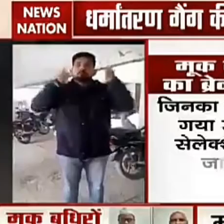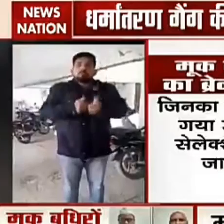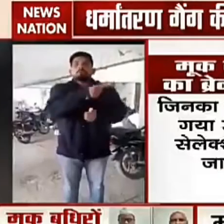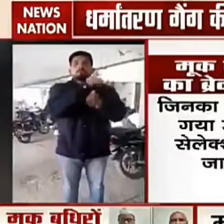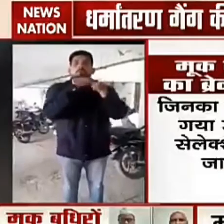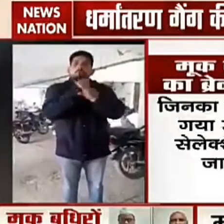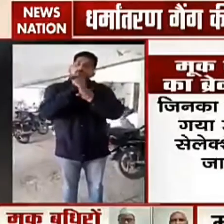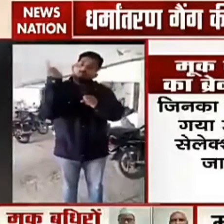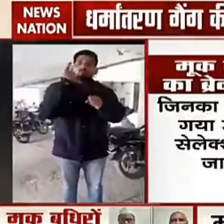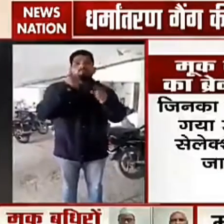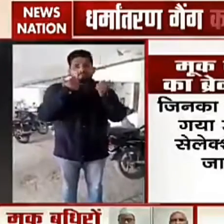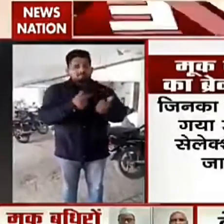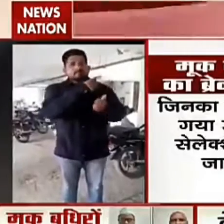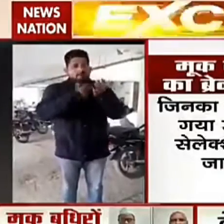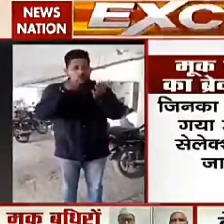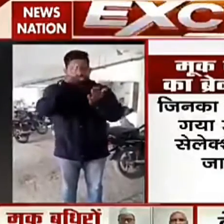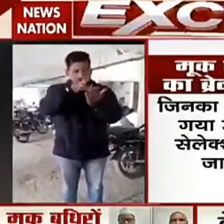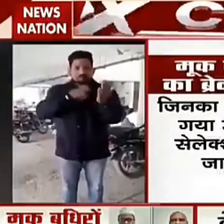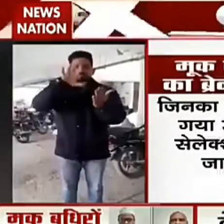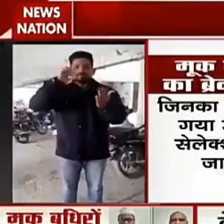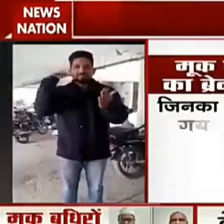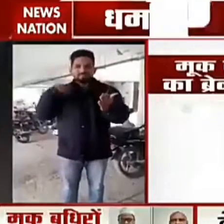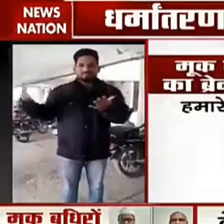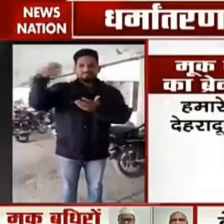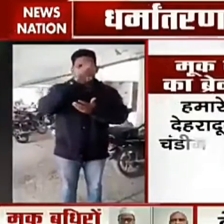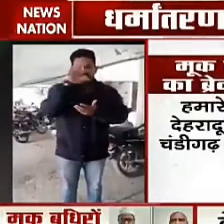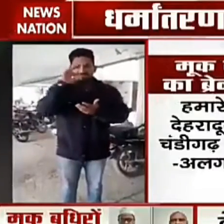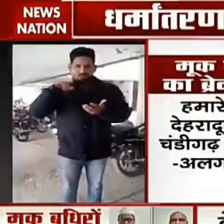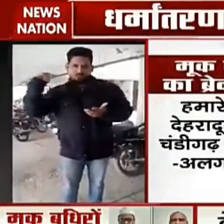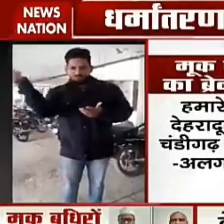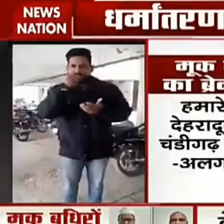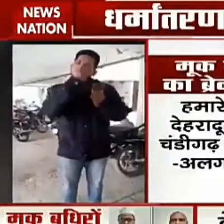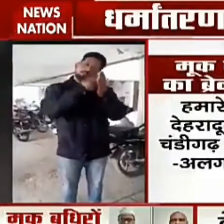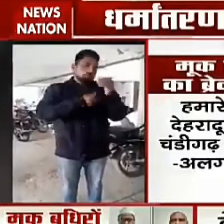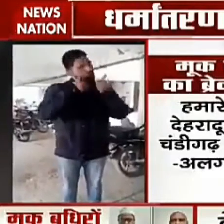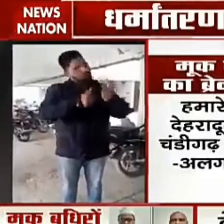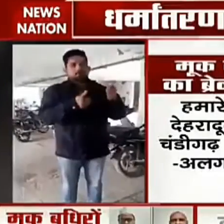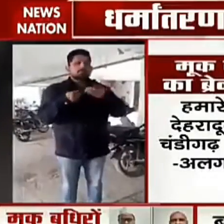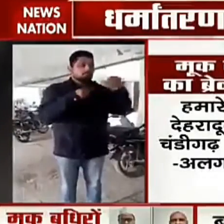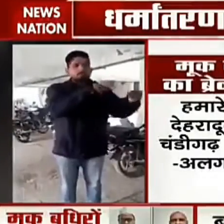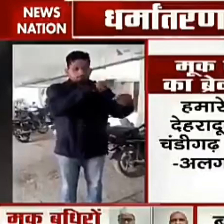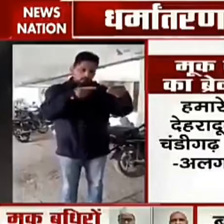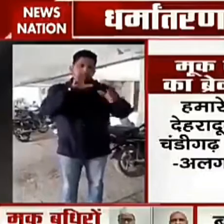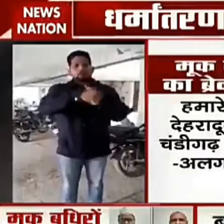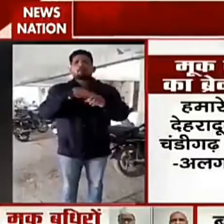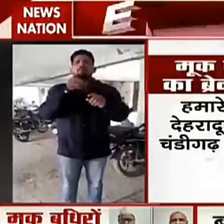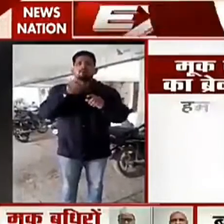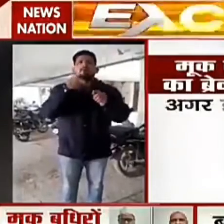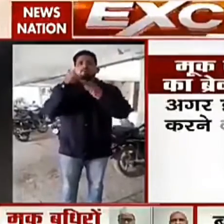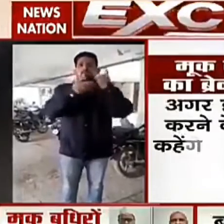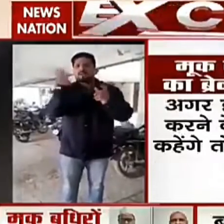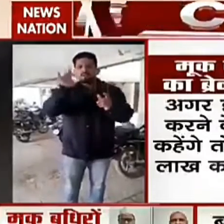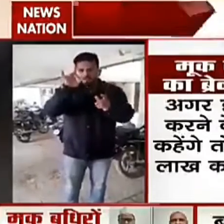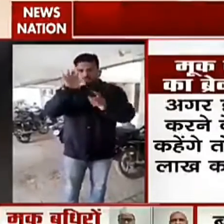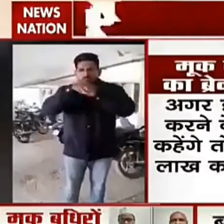जी मैं दोबारा प्ले करवाता हूँ। मैं अपने प्रोड्यूसर से गुजारिश करता हूँ कि वो इस वीडियो को एक बार दोबारा प्ले करें, ताकि आप दर्शकों को बता सके कि दरअसल में ये शख्स